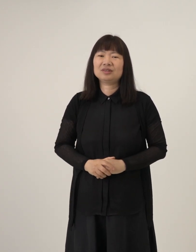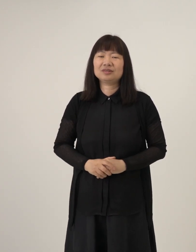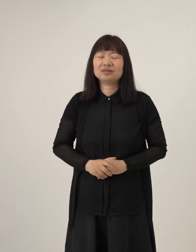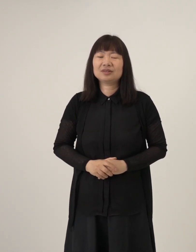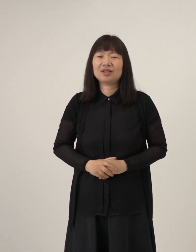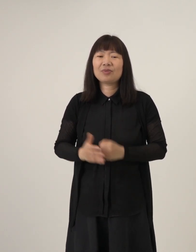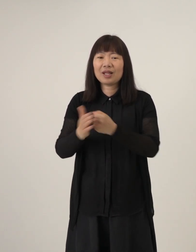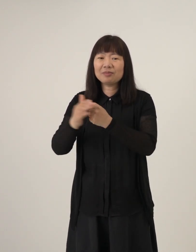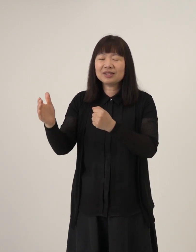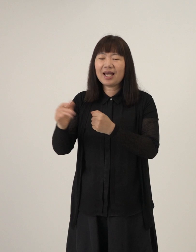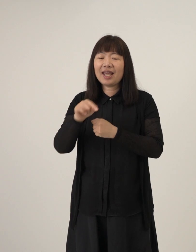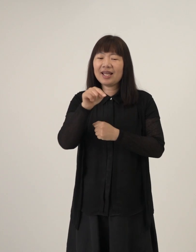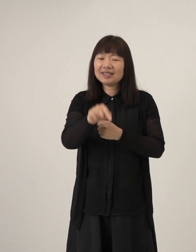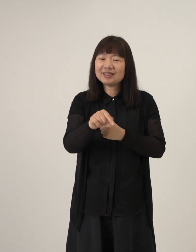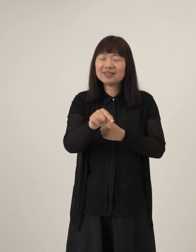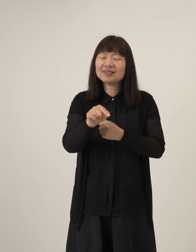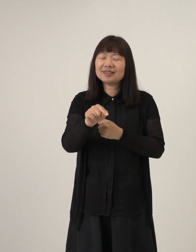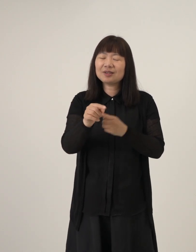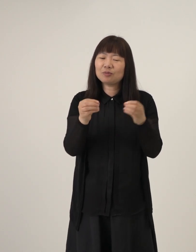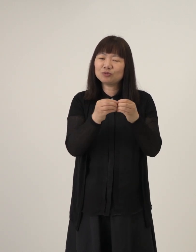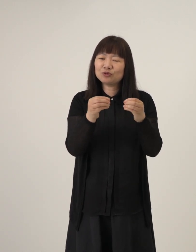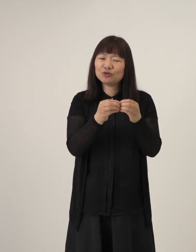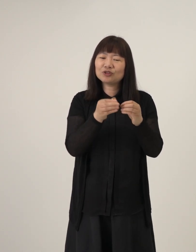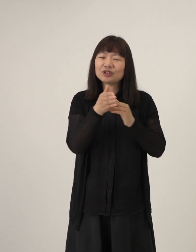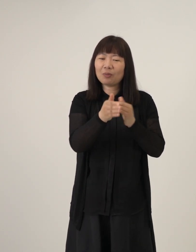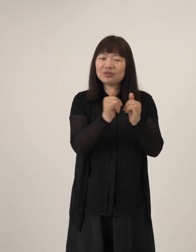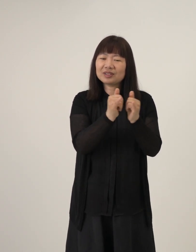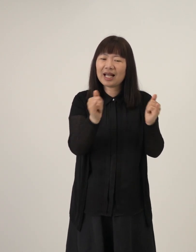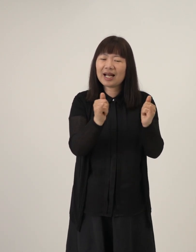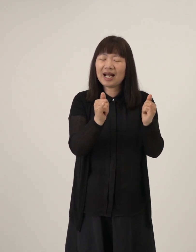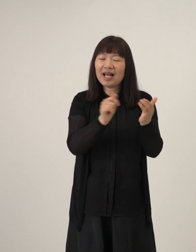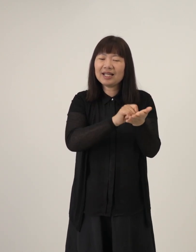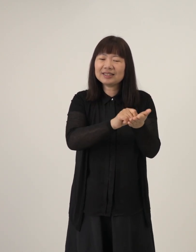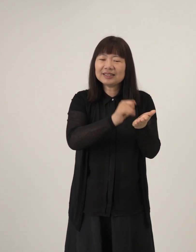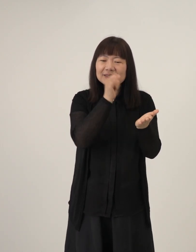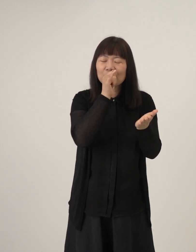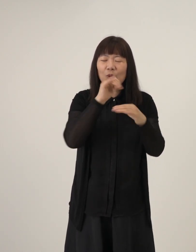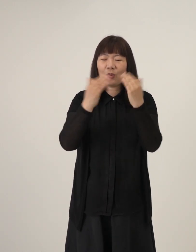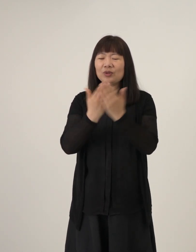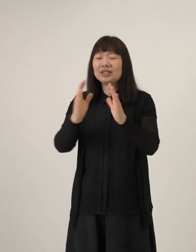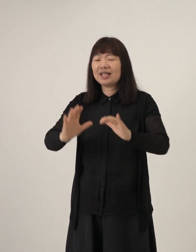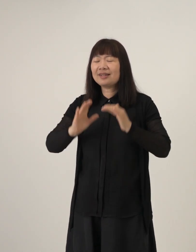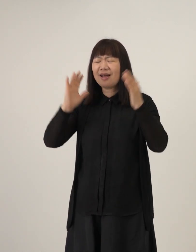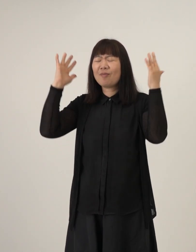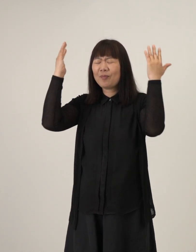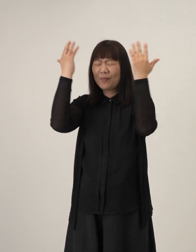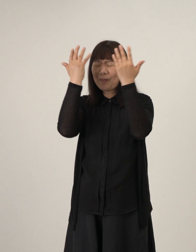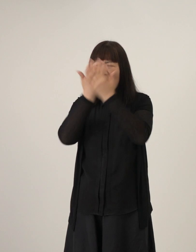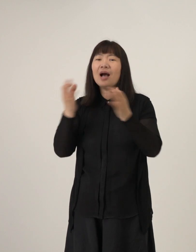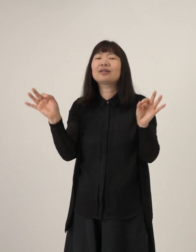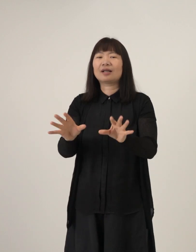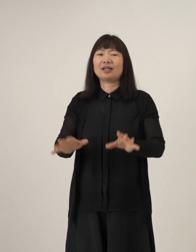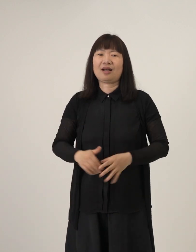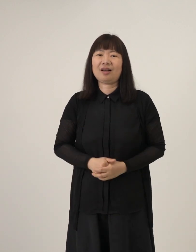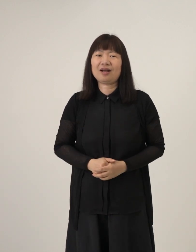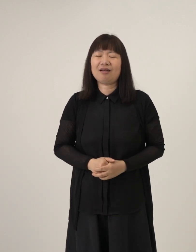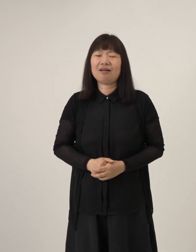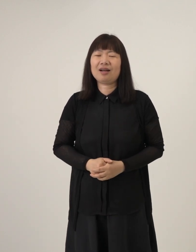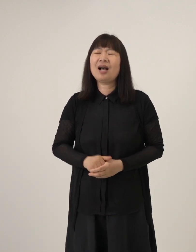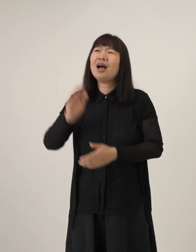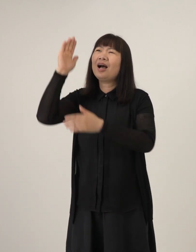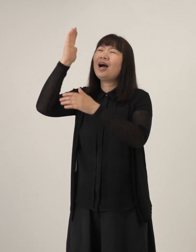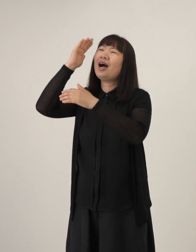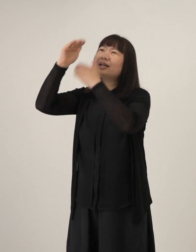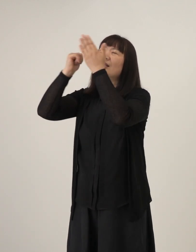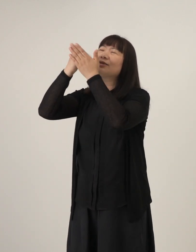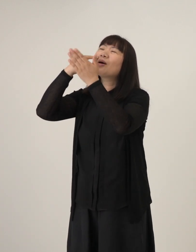그래서 어느 문인은 이렇게 글을 썼더군요. 그러자 온 세상이 캄캄해졌죠. 잠시 동안. 차마